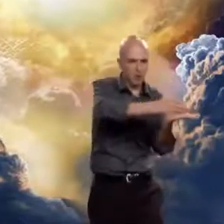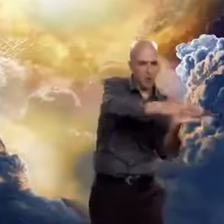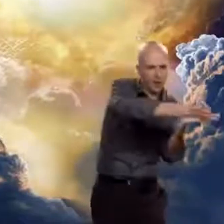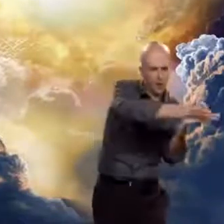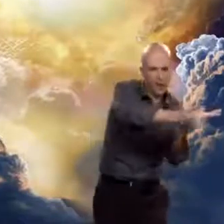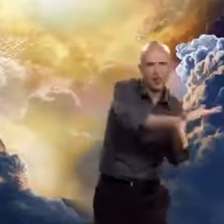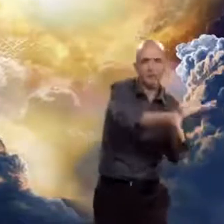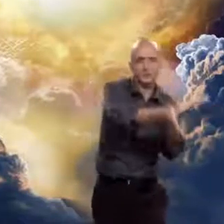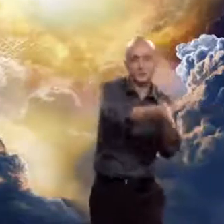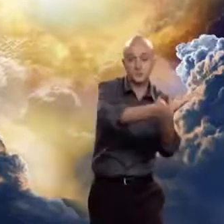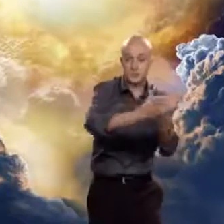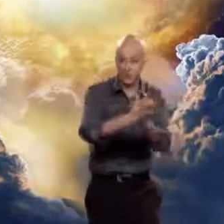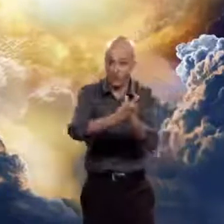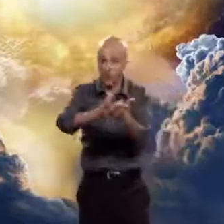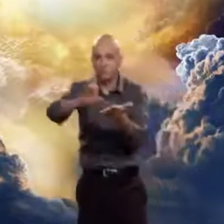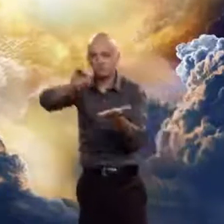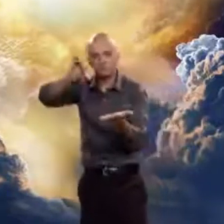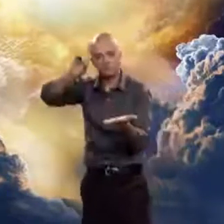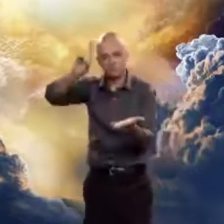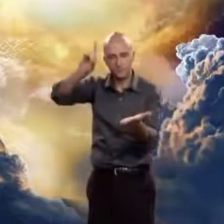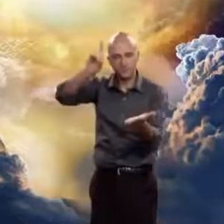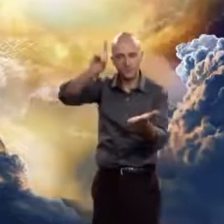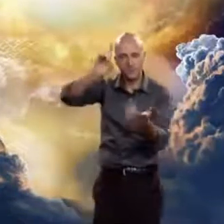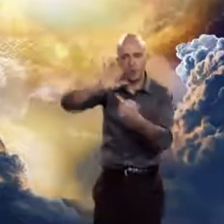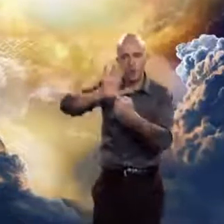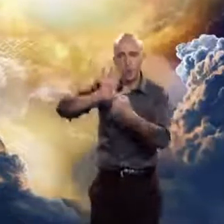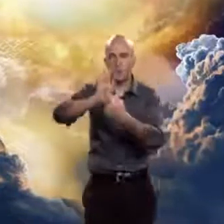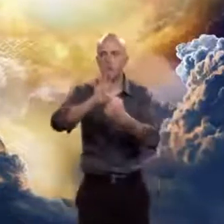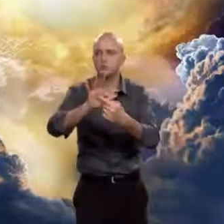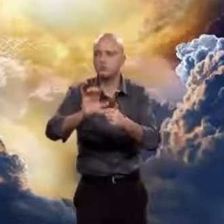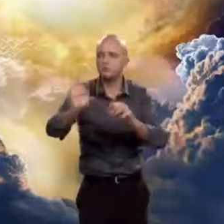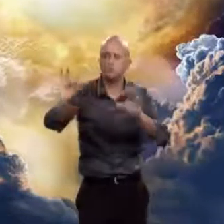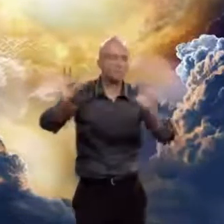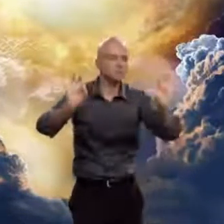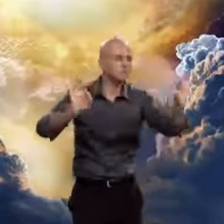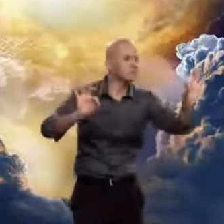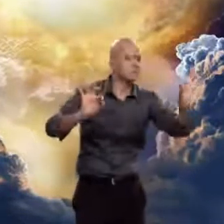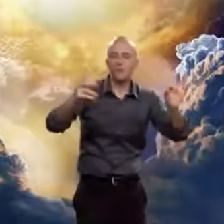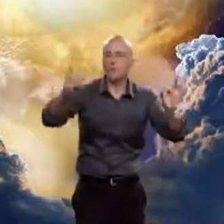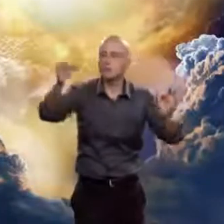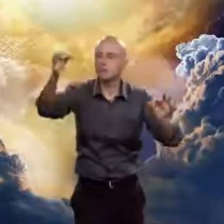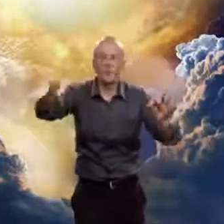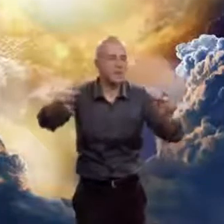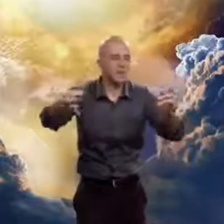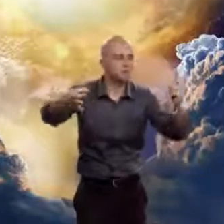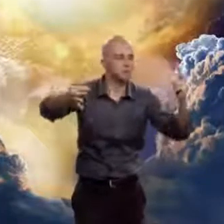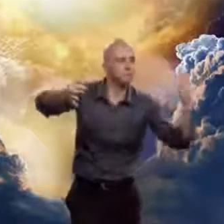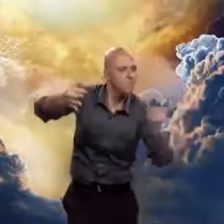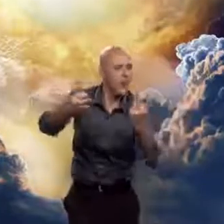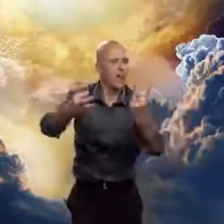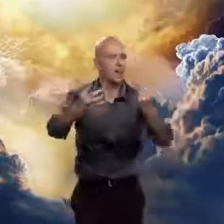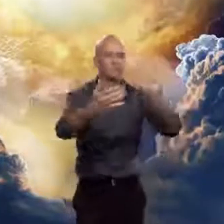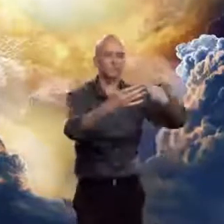utilizado. Se as pessoas apenas tomassem a Bíblia como é, seria realizada uma tarefa que levaria para o caminho de Cristo milhares